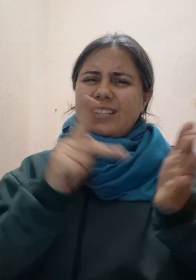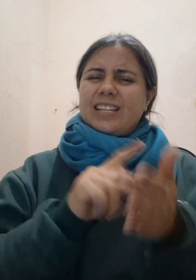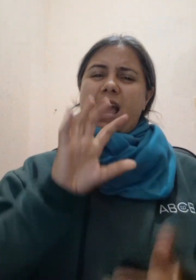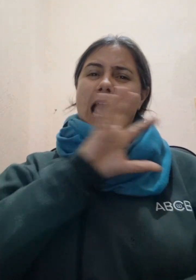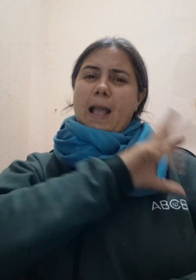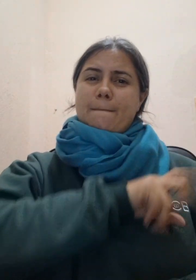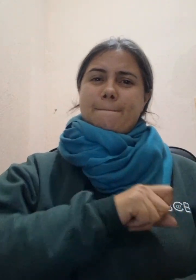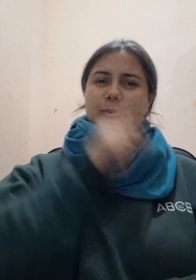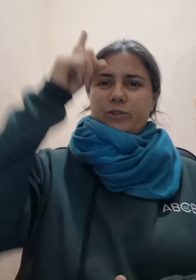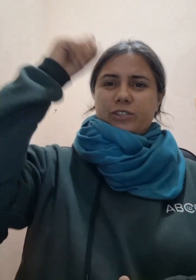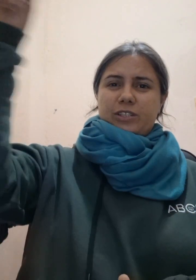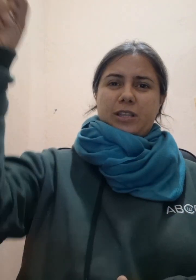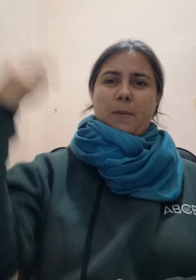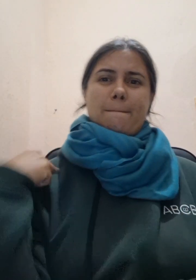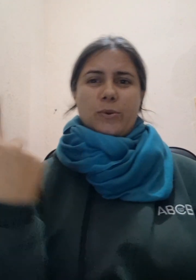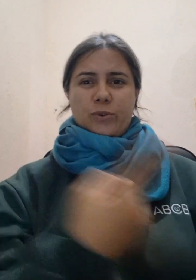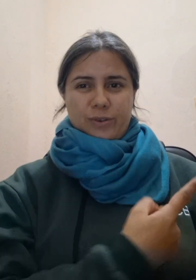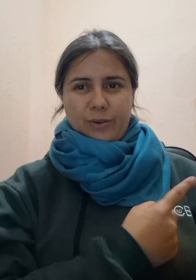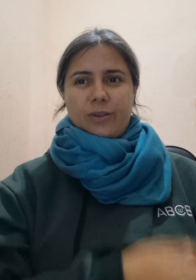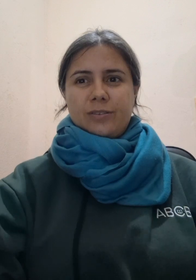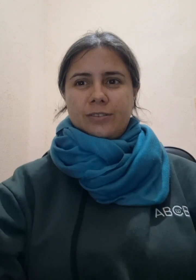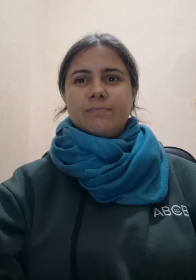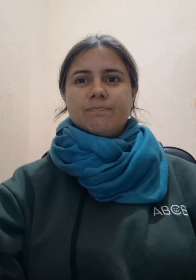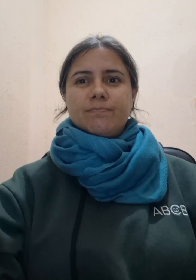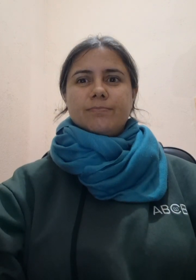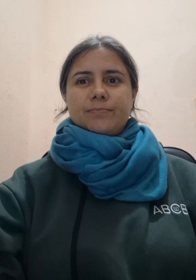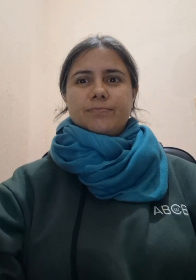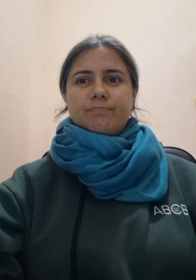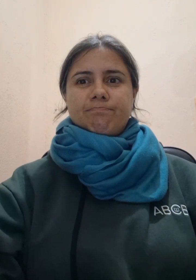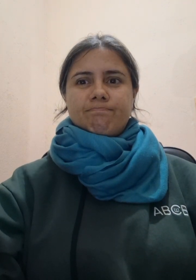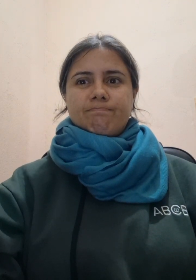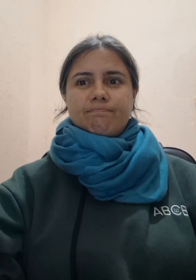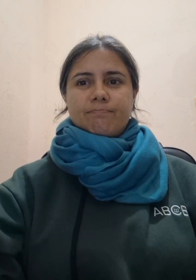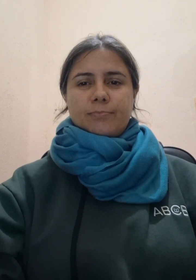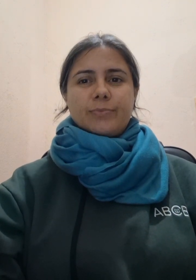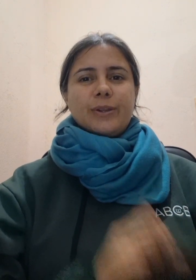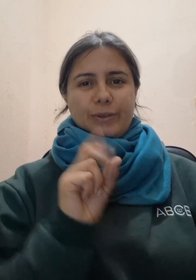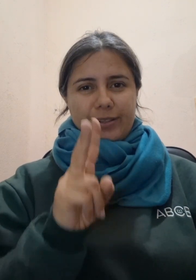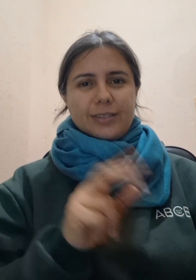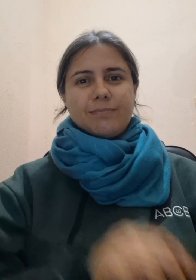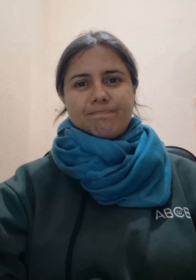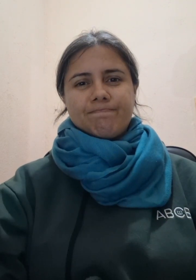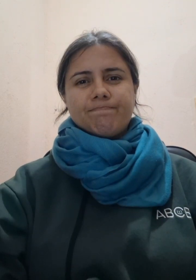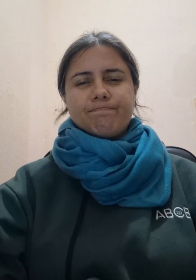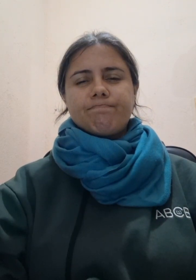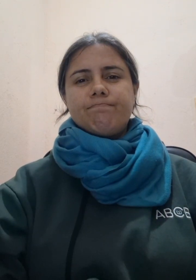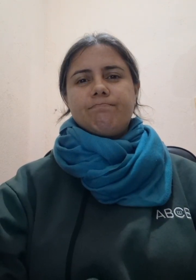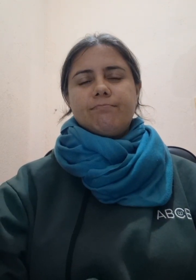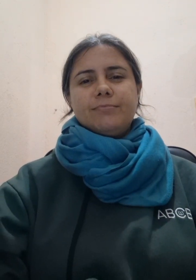forte, você nunca vai estar fraco. Em tudo você só vence, é mais que